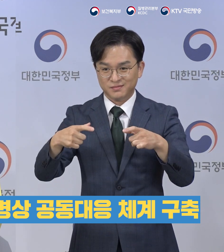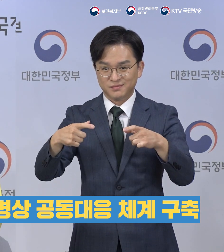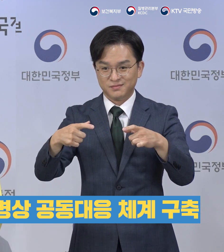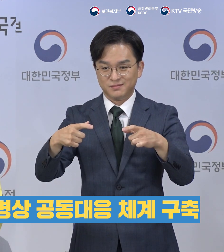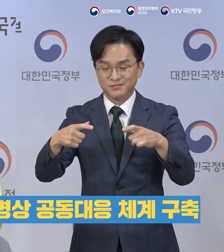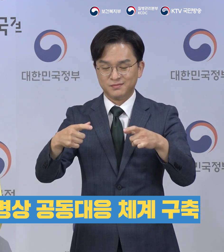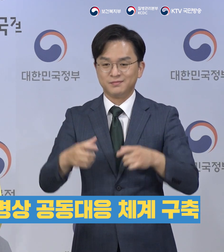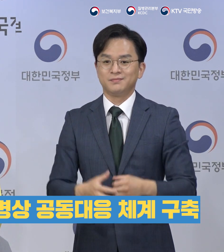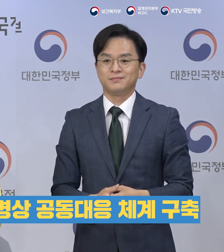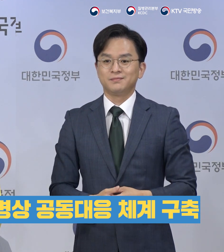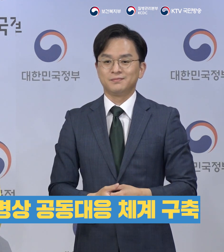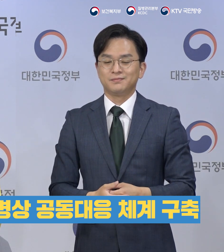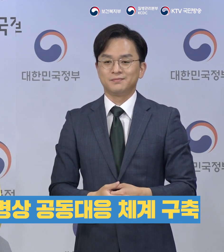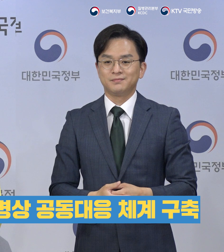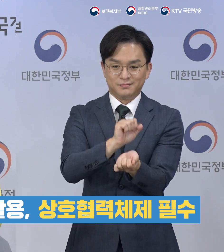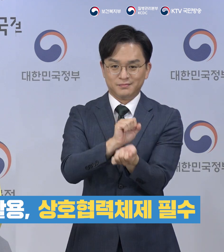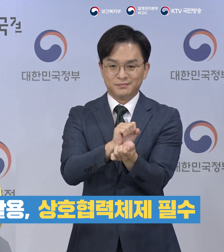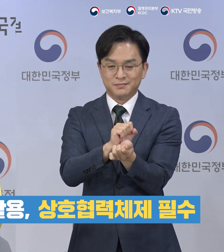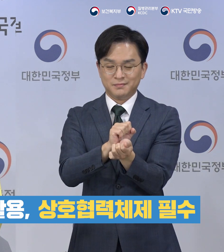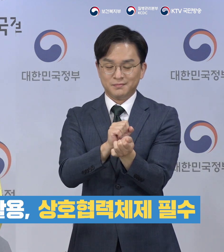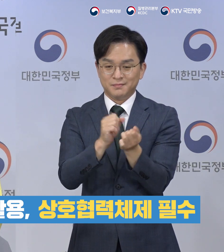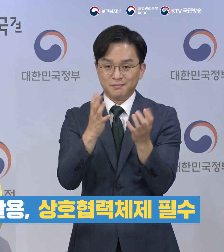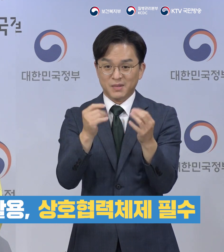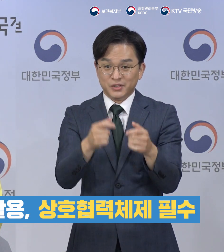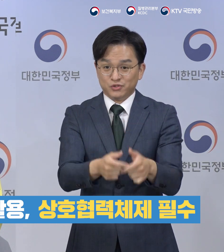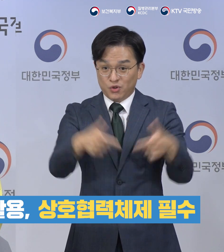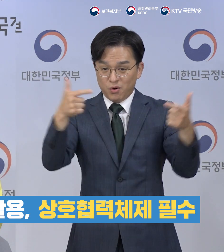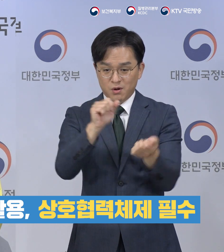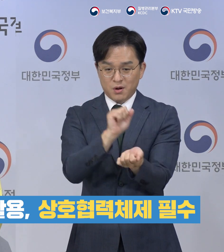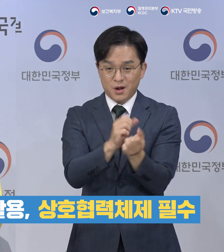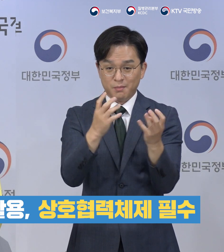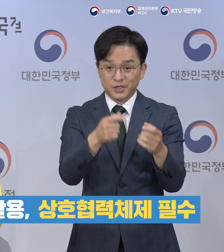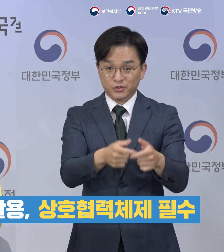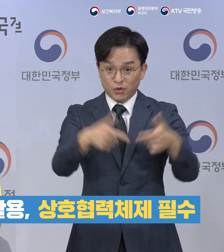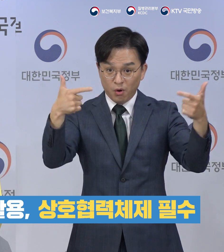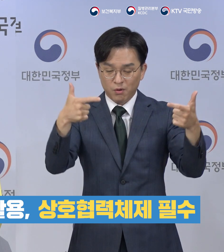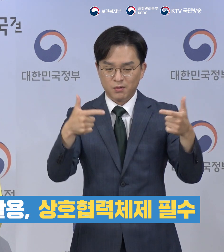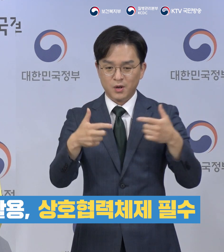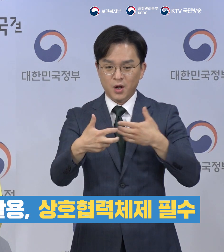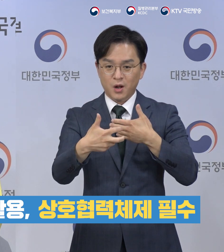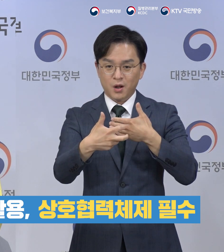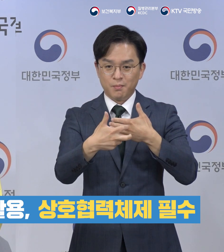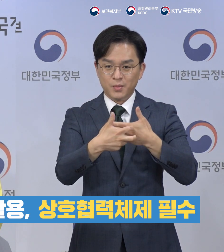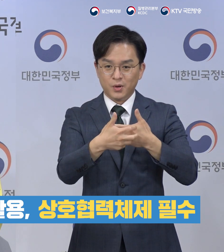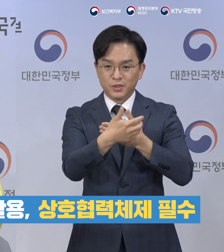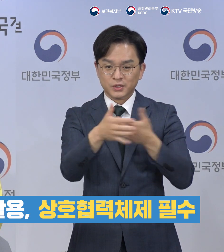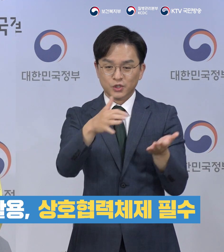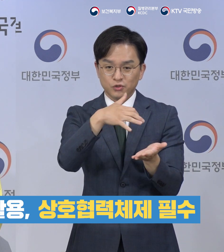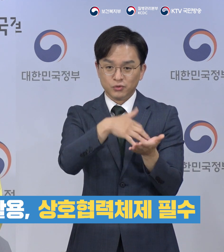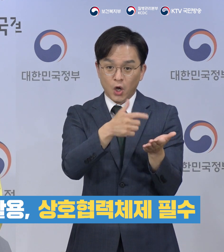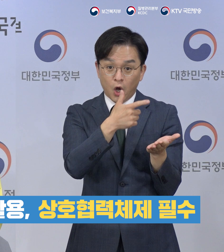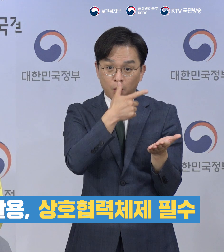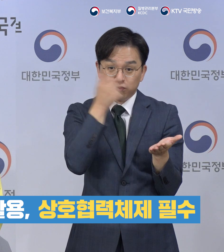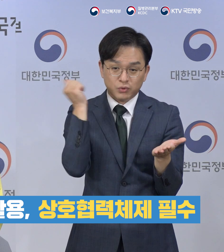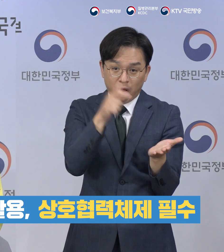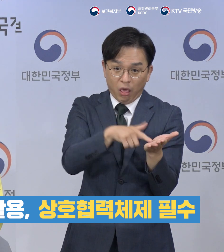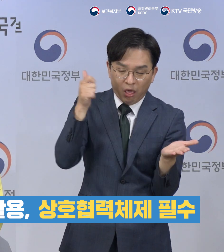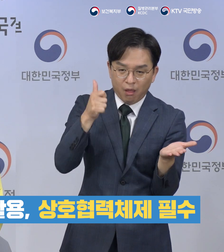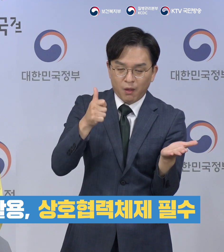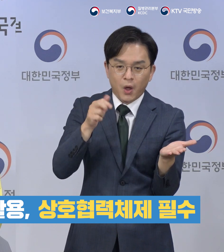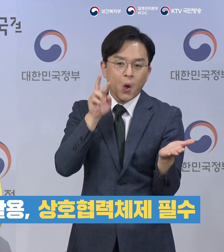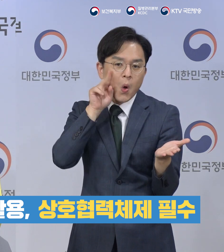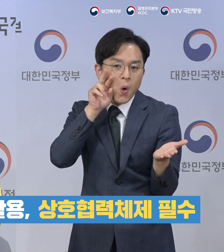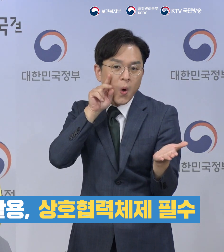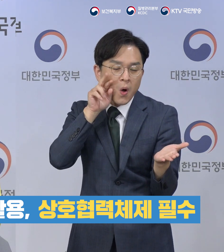대응 체계를 구축하였습니다. 환자가 급증하는 상황에서는 지역별로 자체 대응이 곤란한